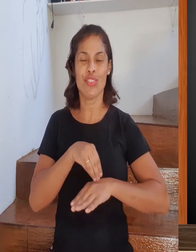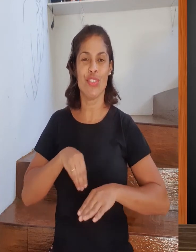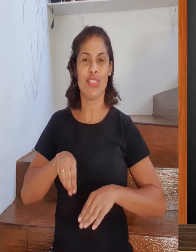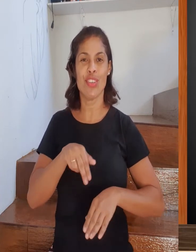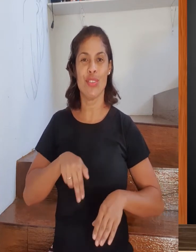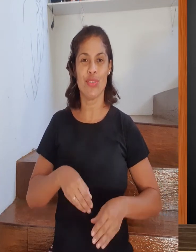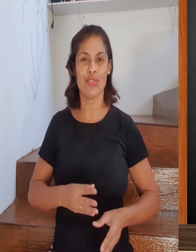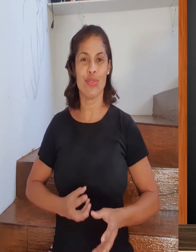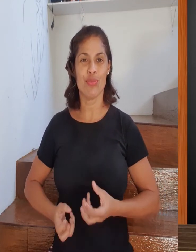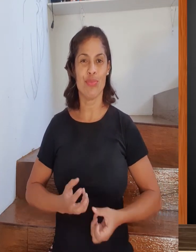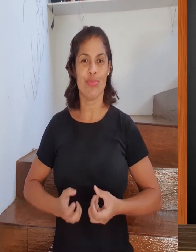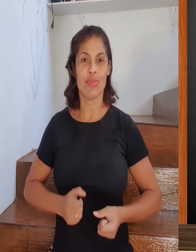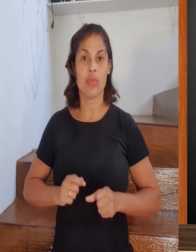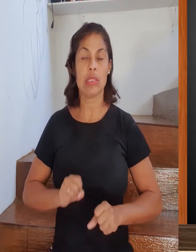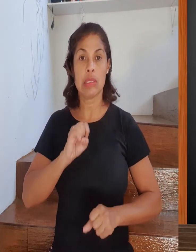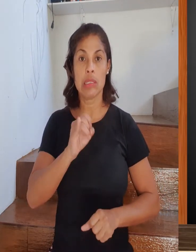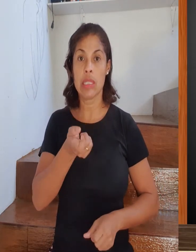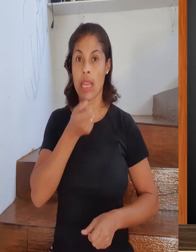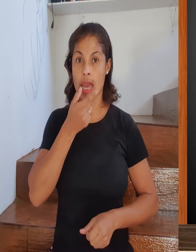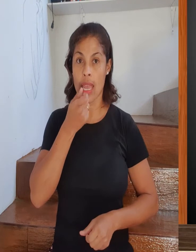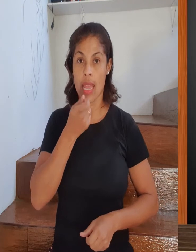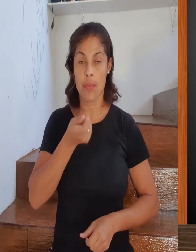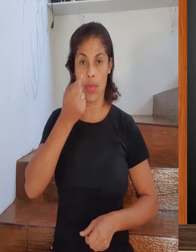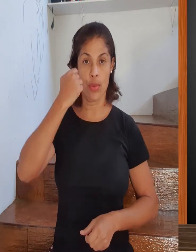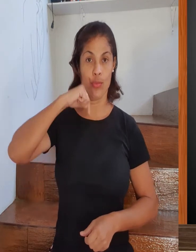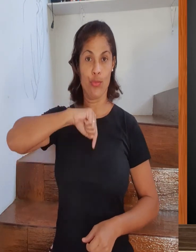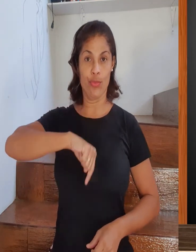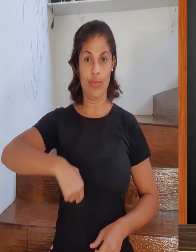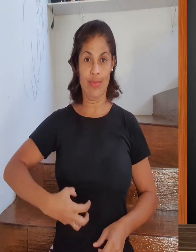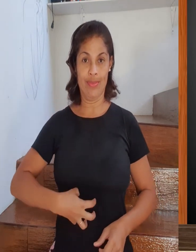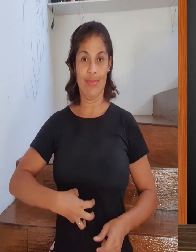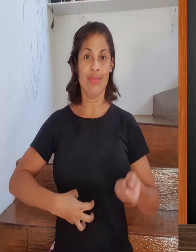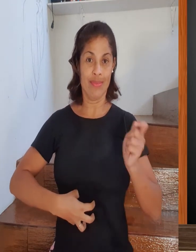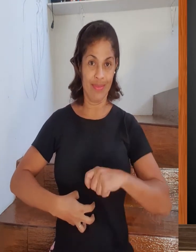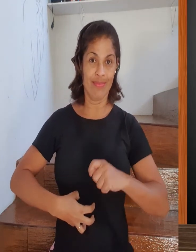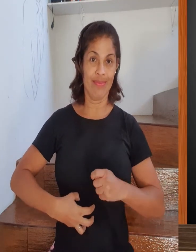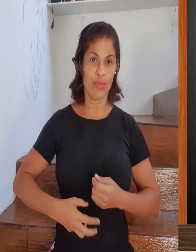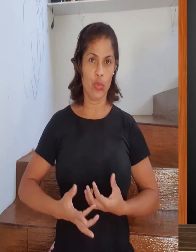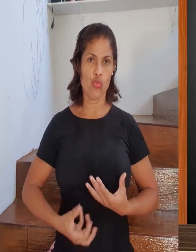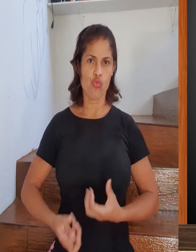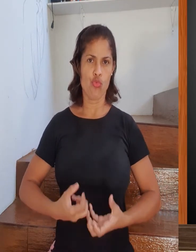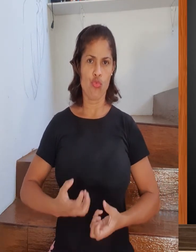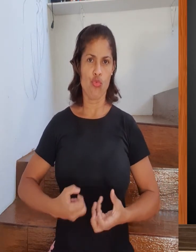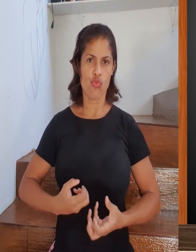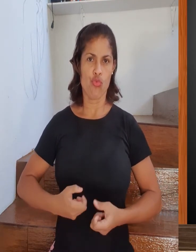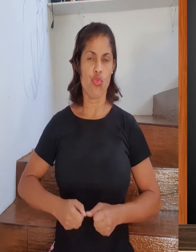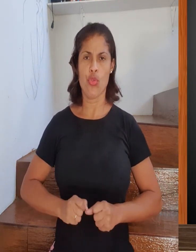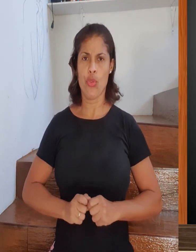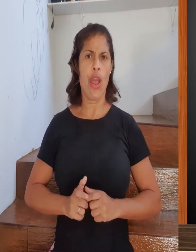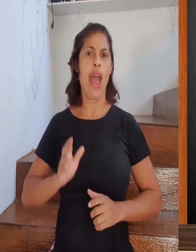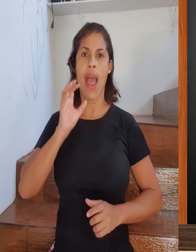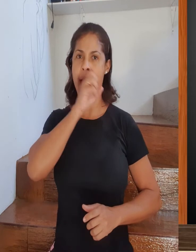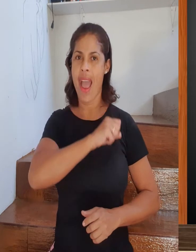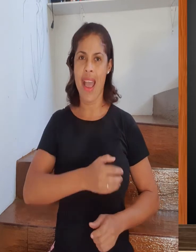nutrientes. Com isso, medicamentos, quando administrados por via oral, tendem a ser bem